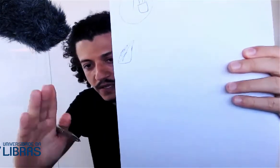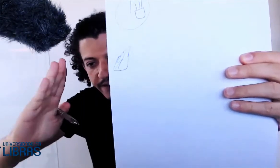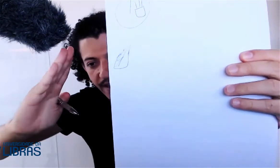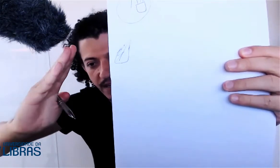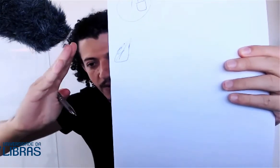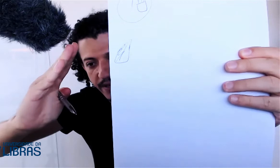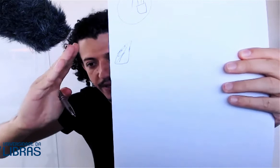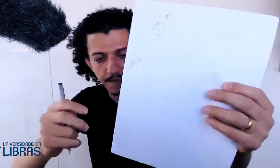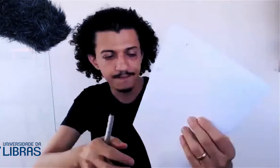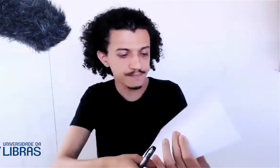Escrevi essa mão aqui.